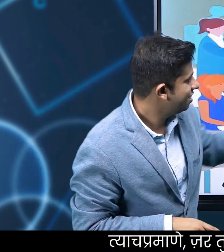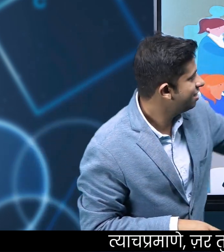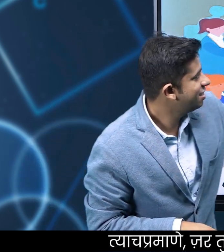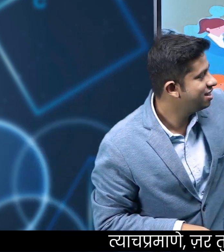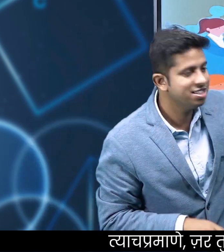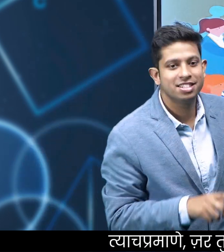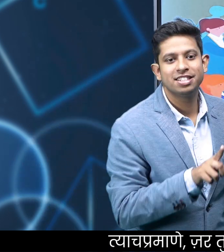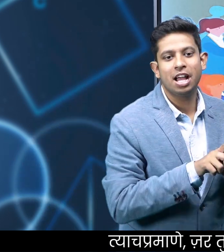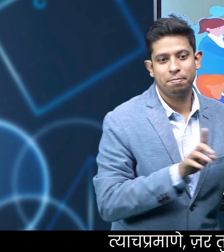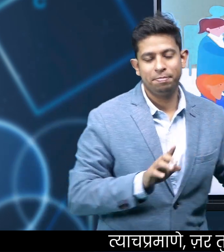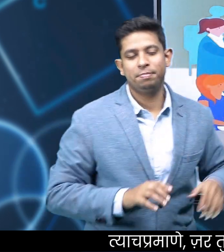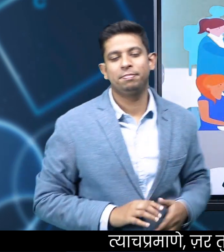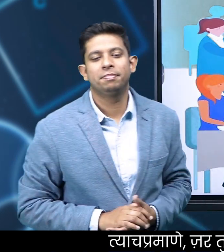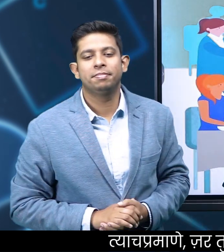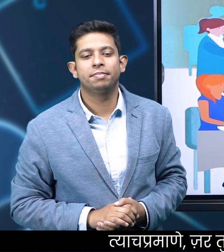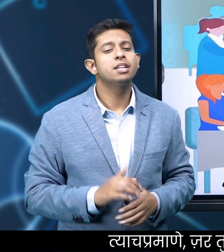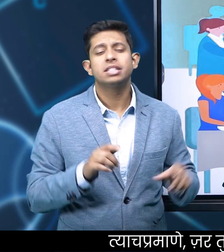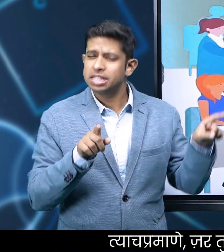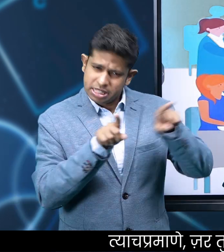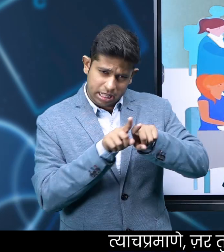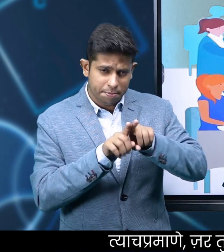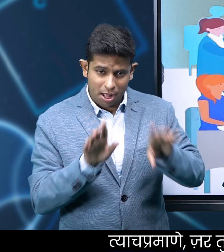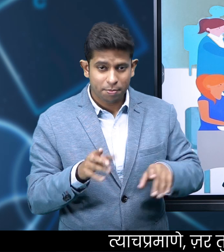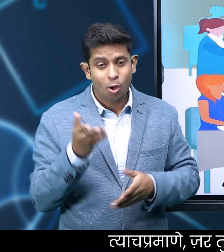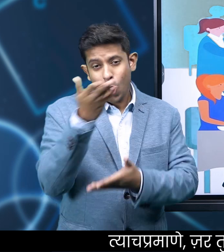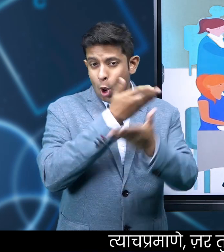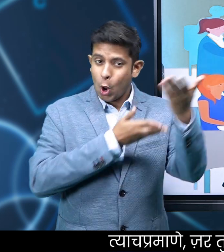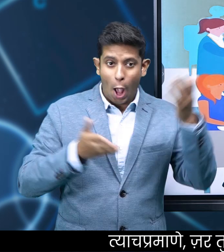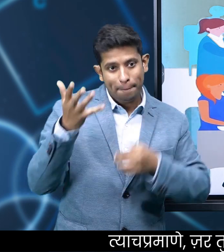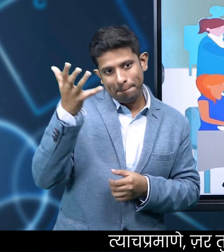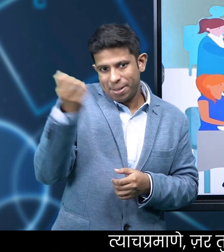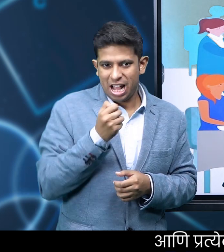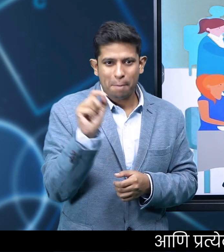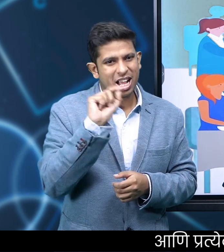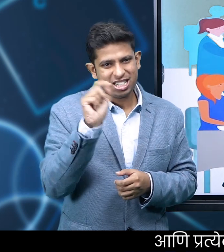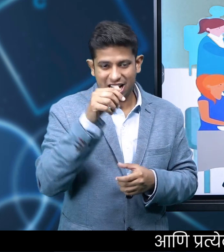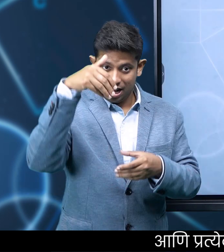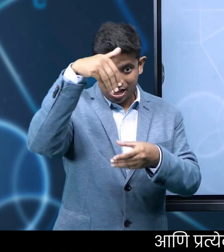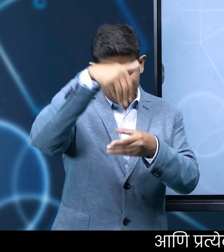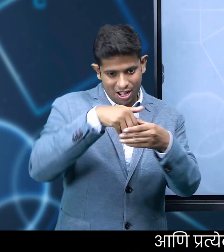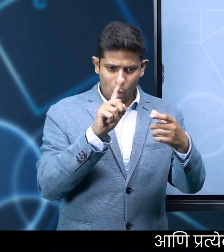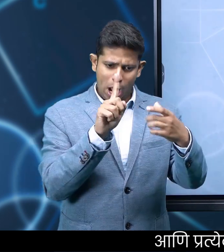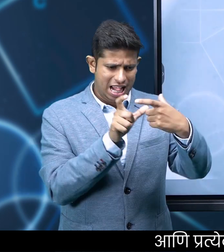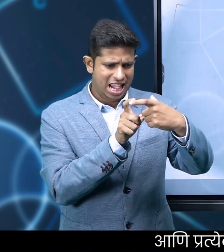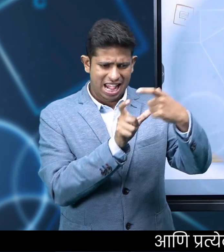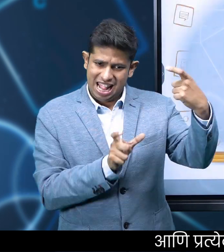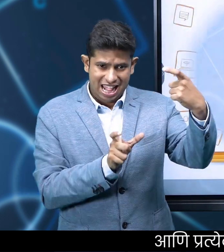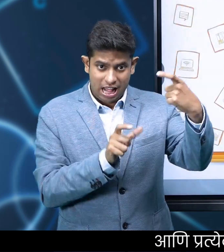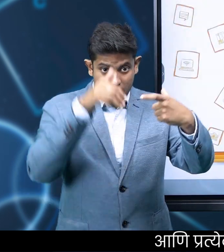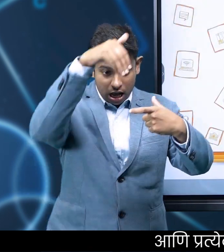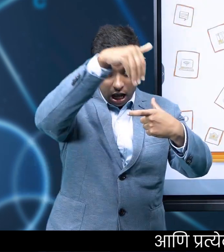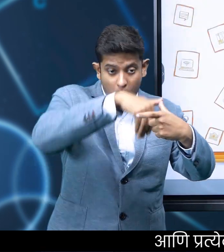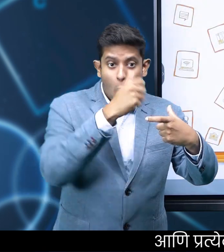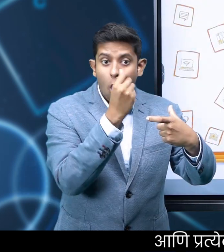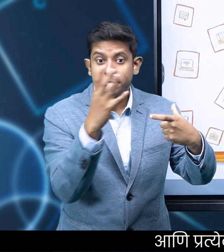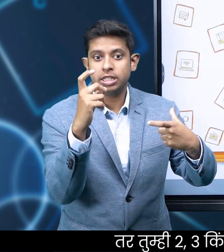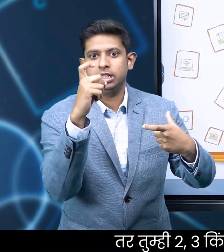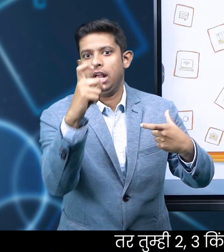त्याचप्रमाणे जर तुम्ही पेन्सिलचे पॅक खरेदी करत असाल आणि प्रत्येक पॅकमध्ये 7 पेन्सिल असतील तर